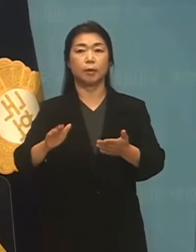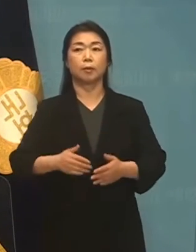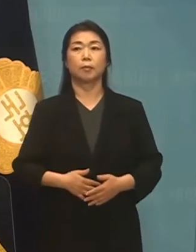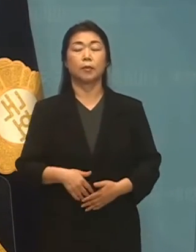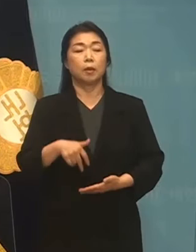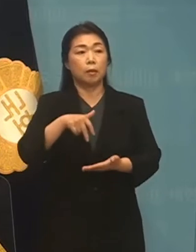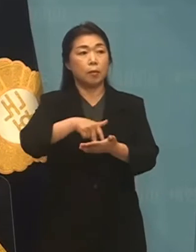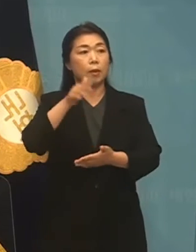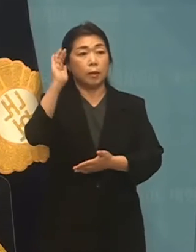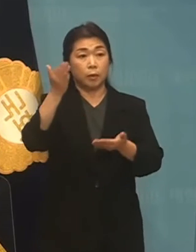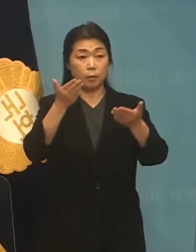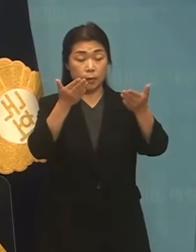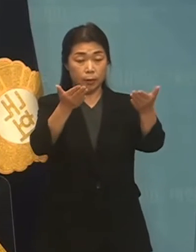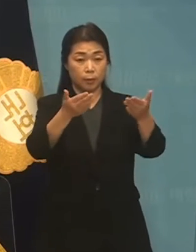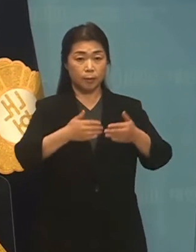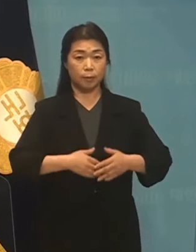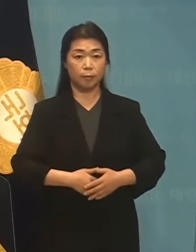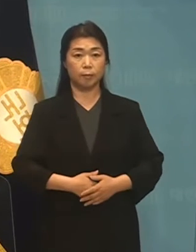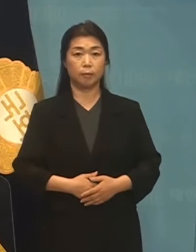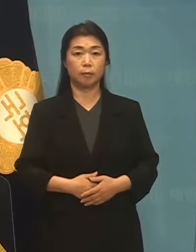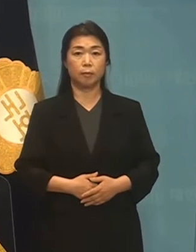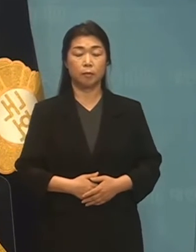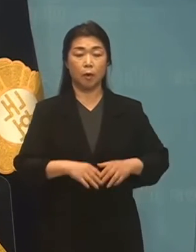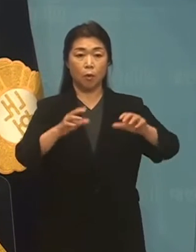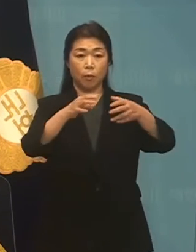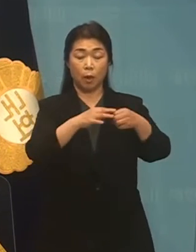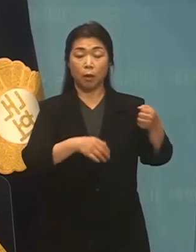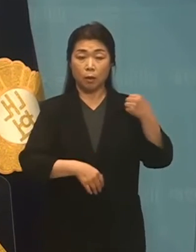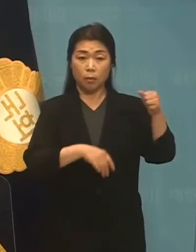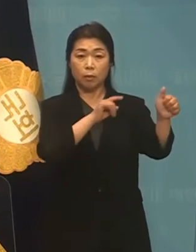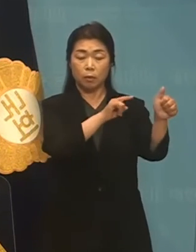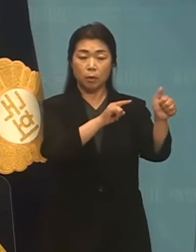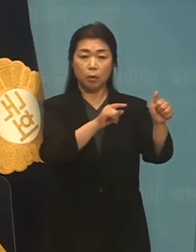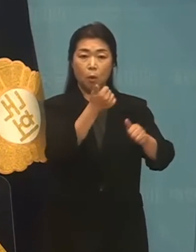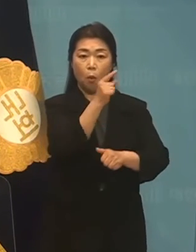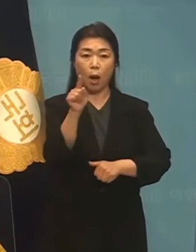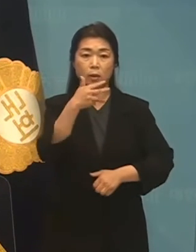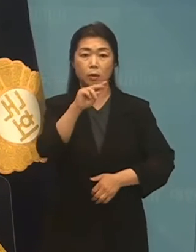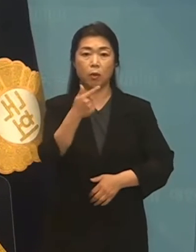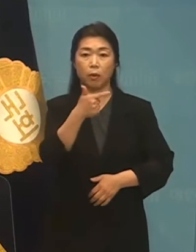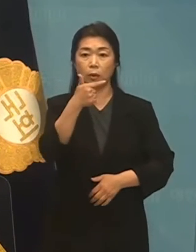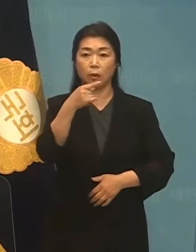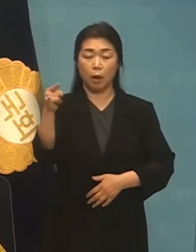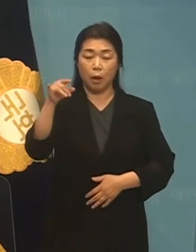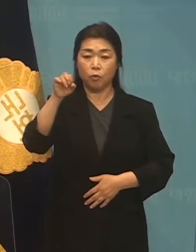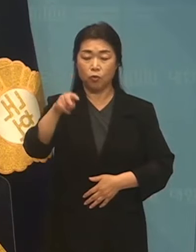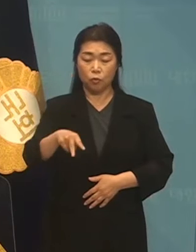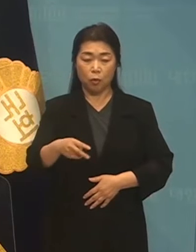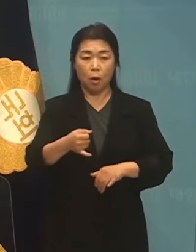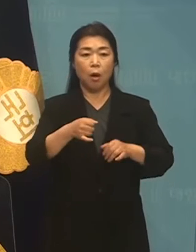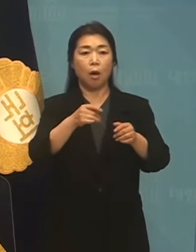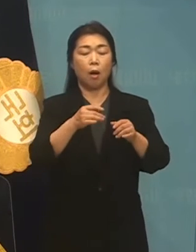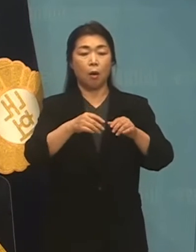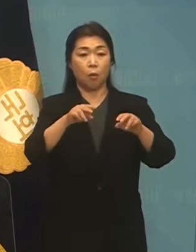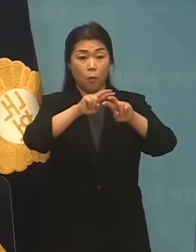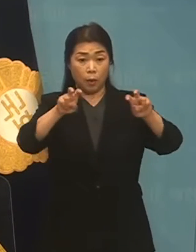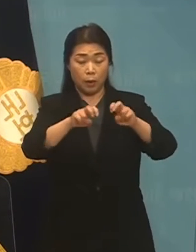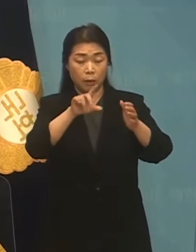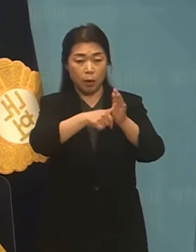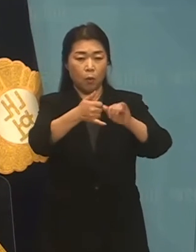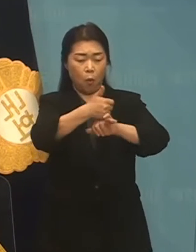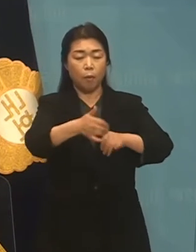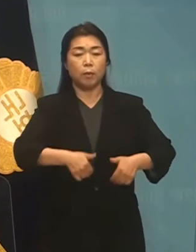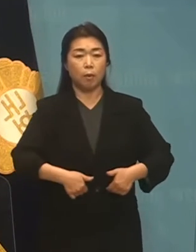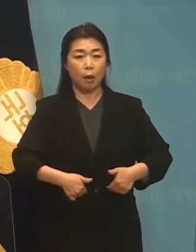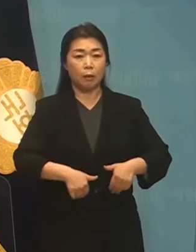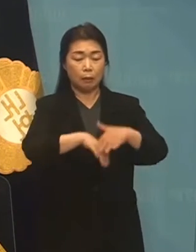입장을 발표하도록 하겠습니다. 국민의힘은 화천 대유 진상규명에 꼭 필요한 적임 채택을